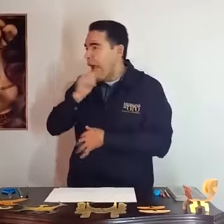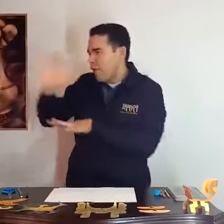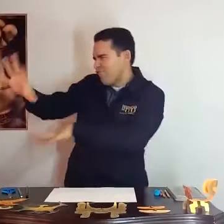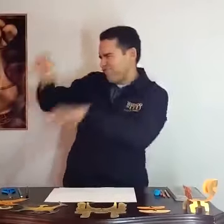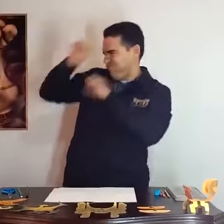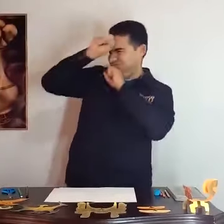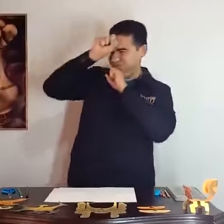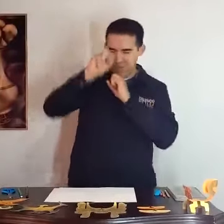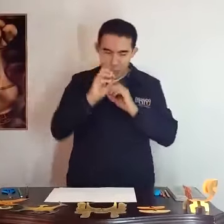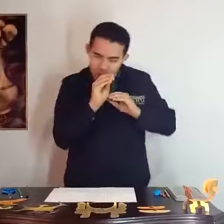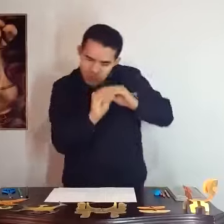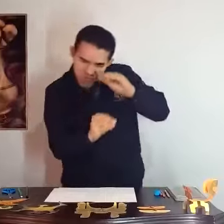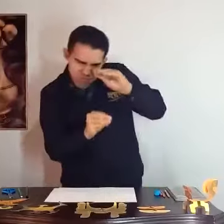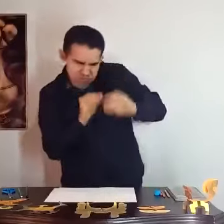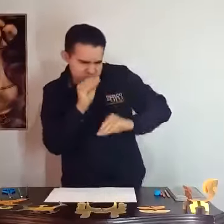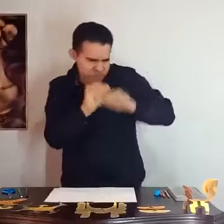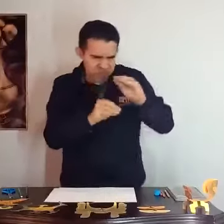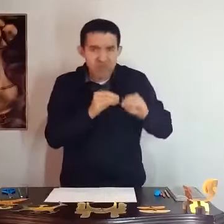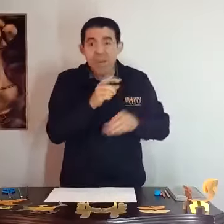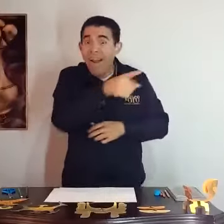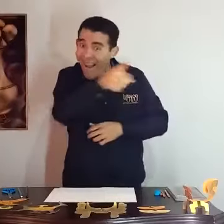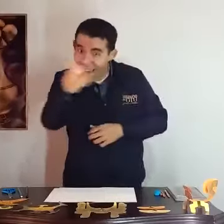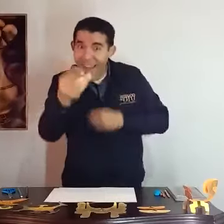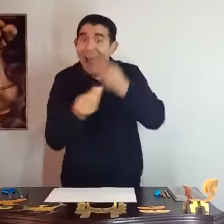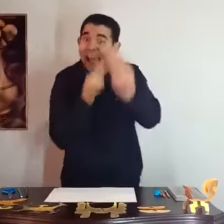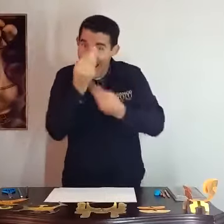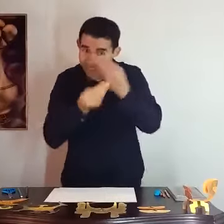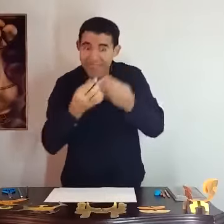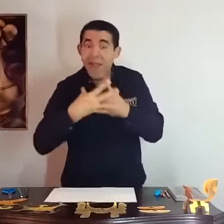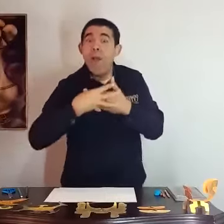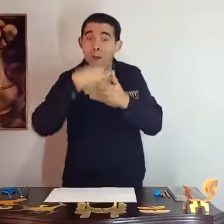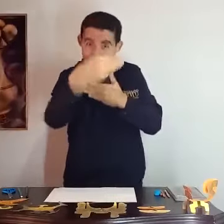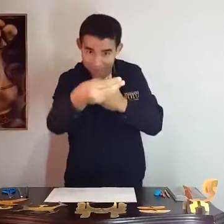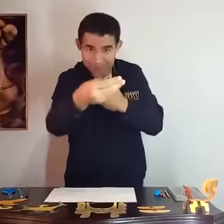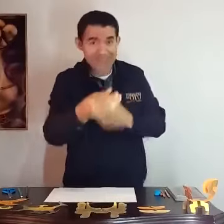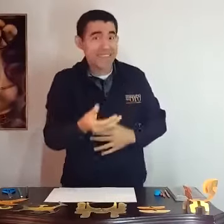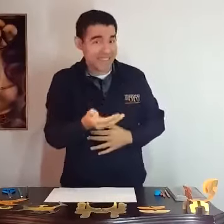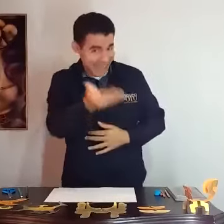La he tomado como referente para que puedas hacerla. ¡Obsérvala!